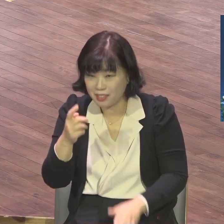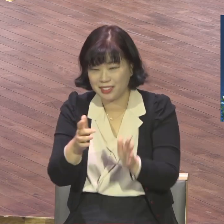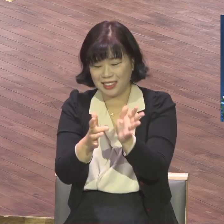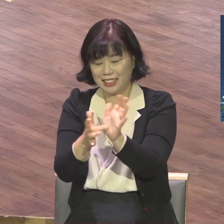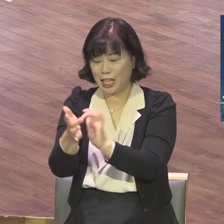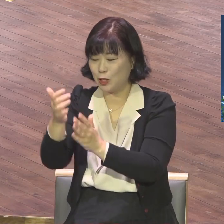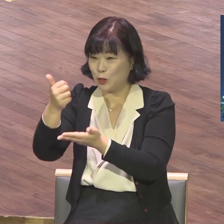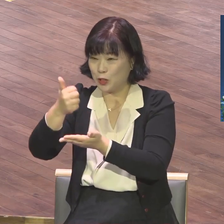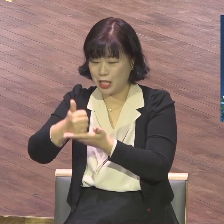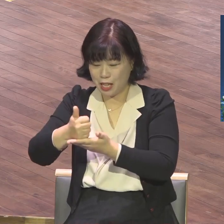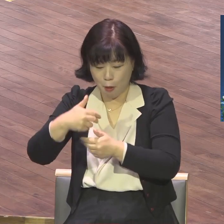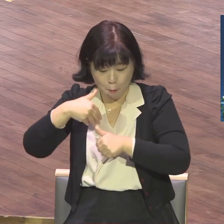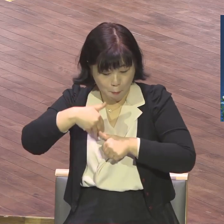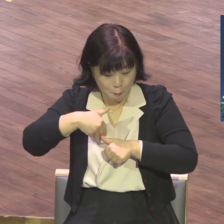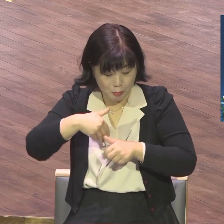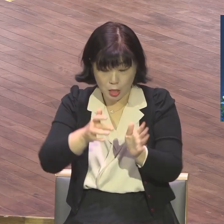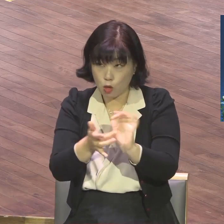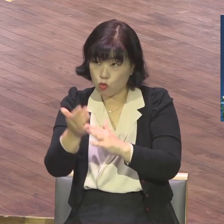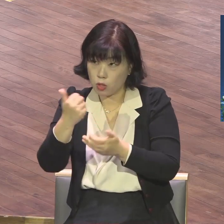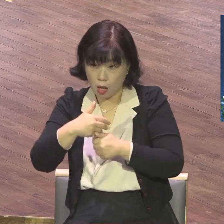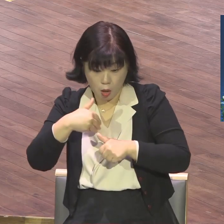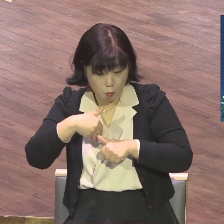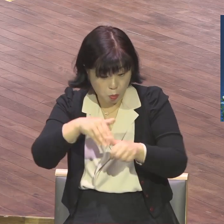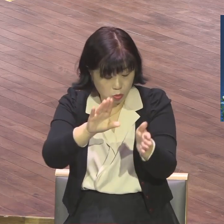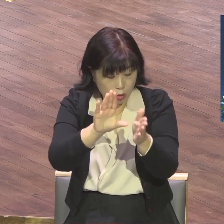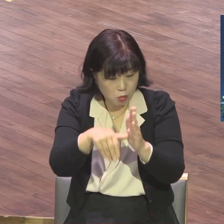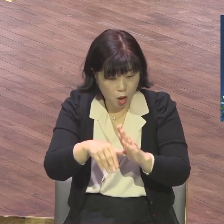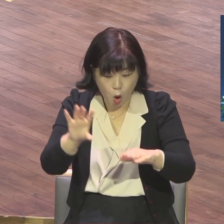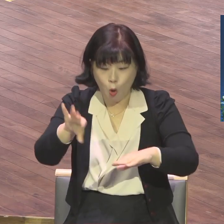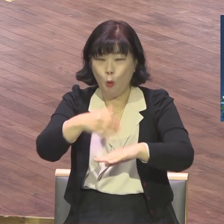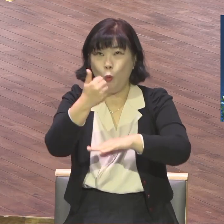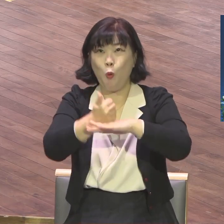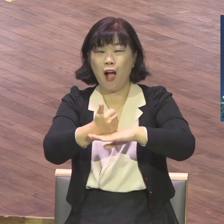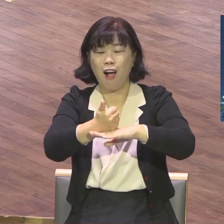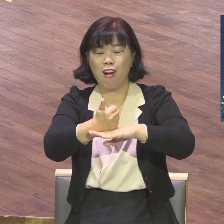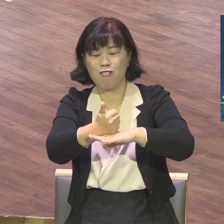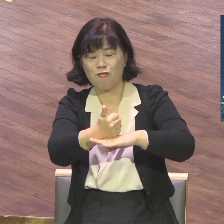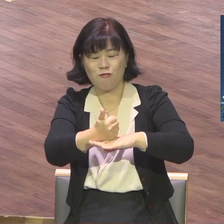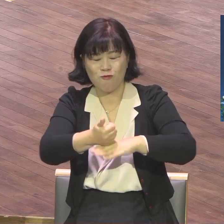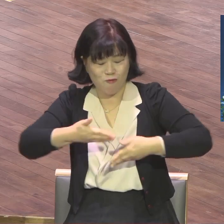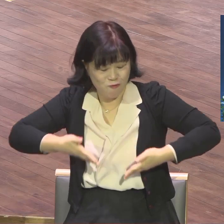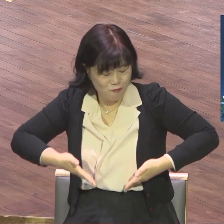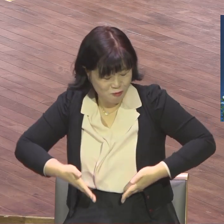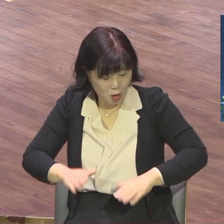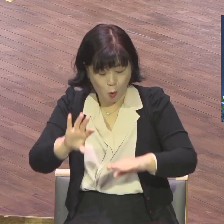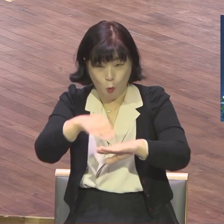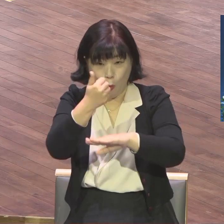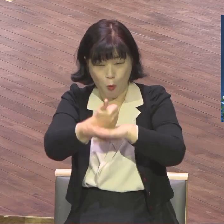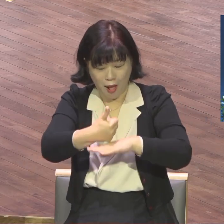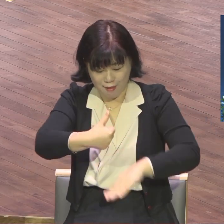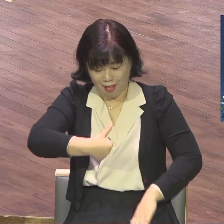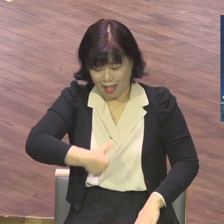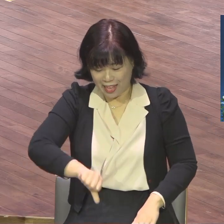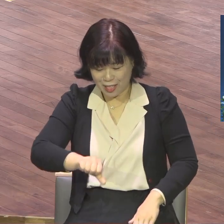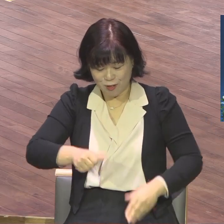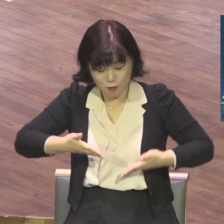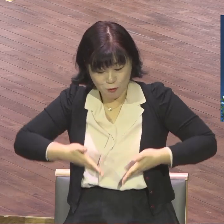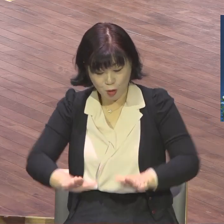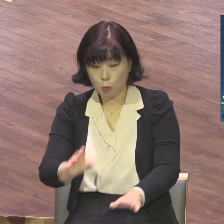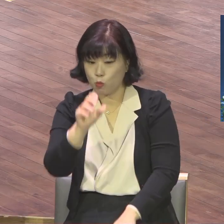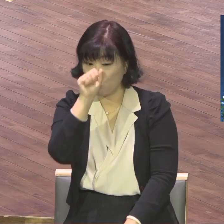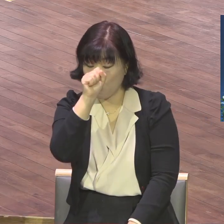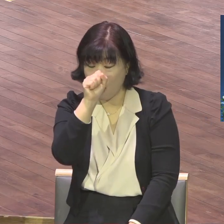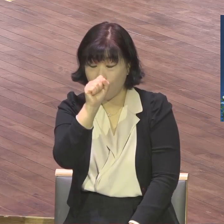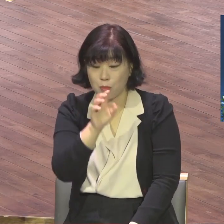왕족으로 보내시지 뭐 말구 위에 그렇게 목수의 아들을 보냅니까? 아니 로마를 보내려 그러면 좀 당당하게 보내지